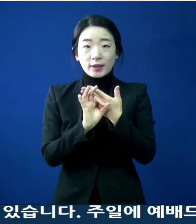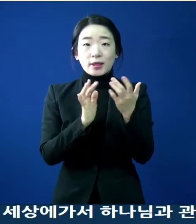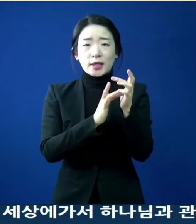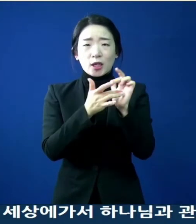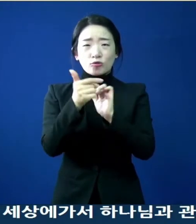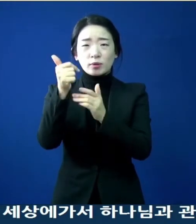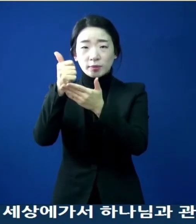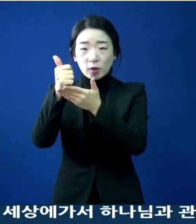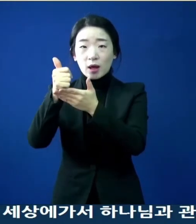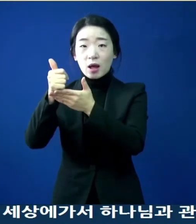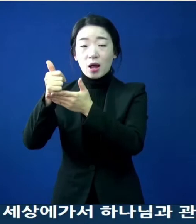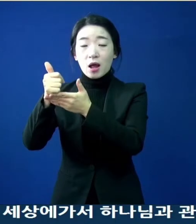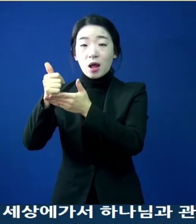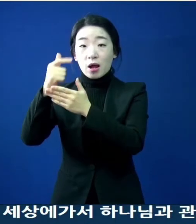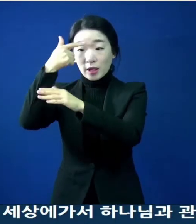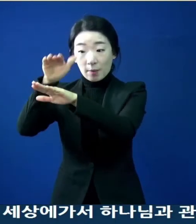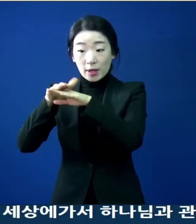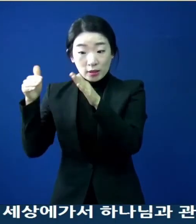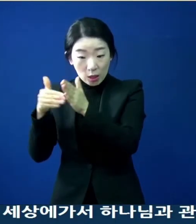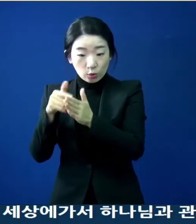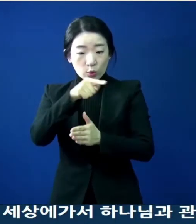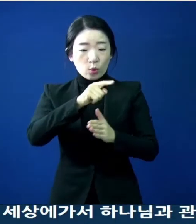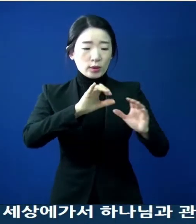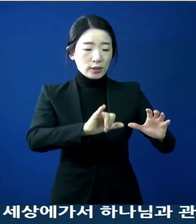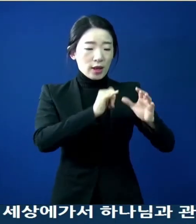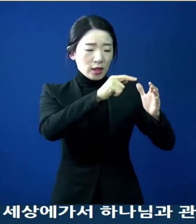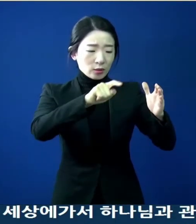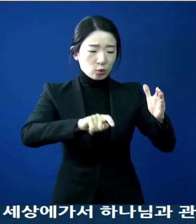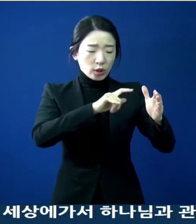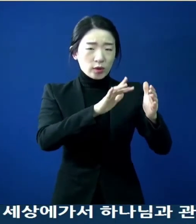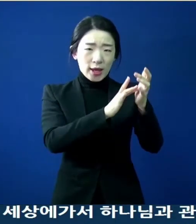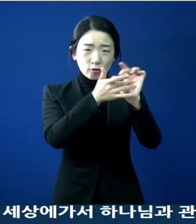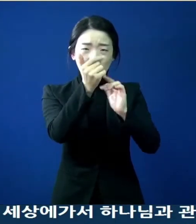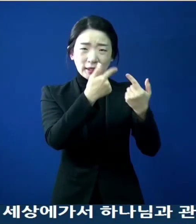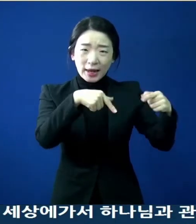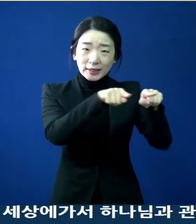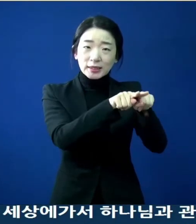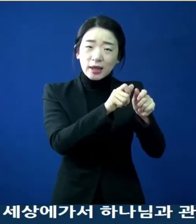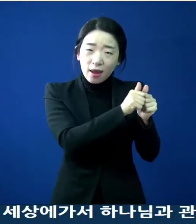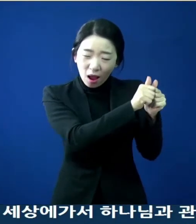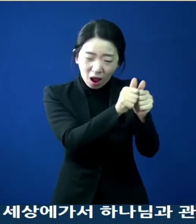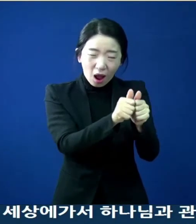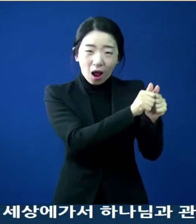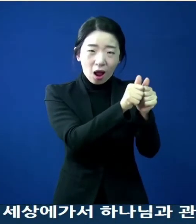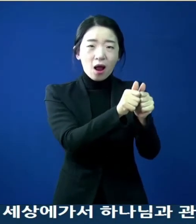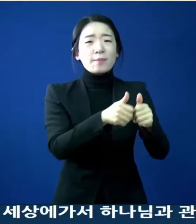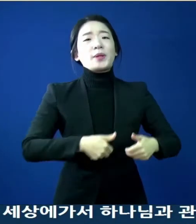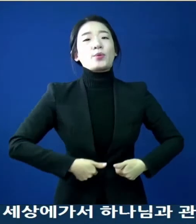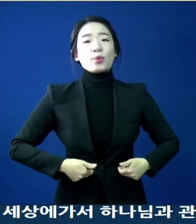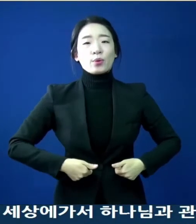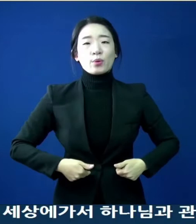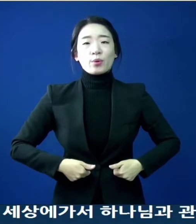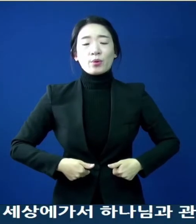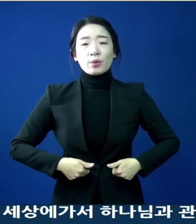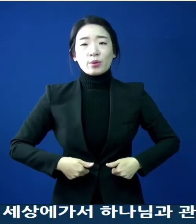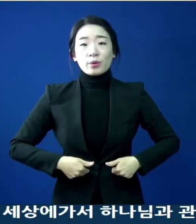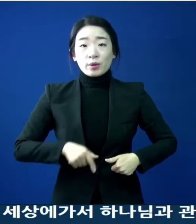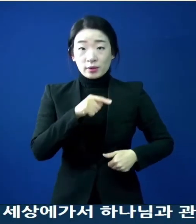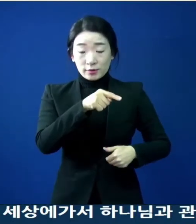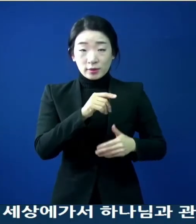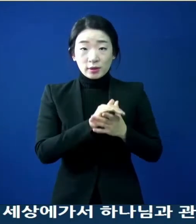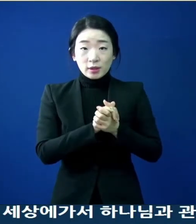하는 마음이 있어야 됩니다. 예수님과 계속 가까워지는 것을 추구하는, 힘써 그